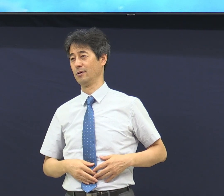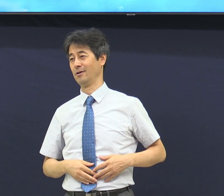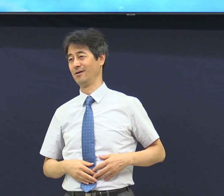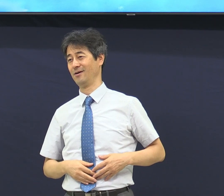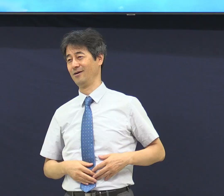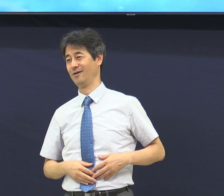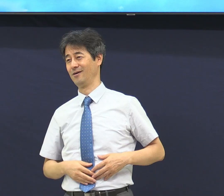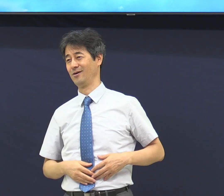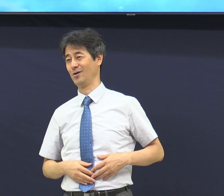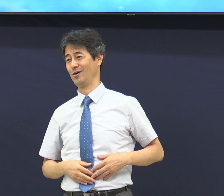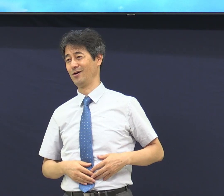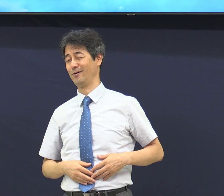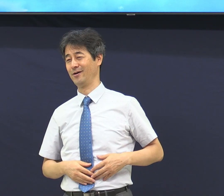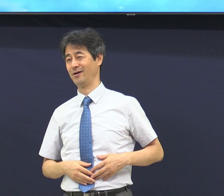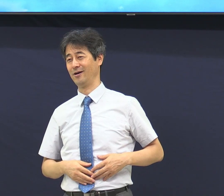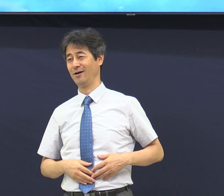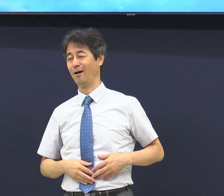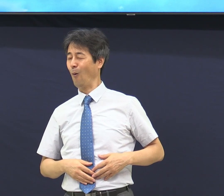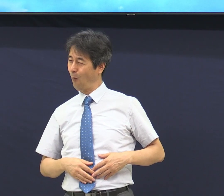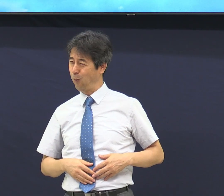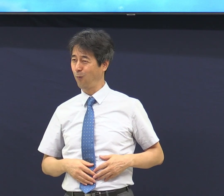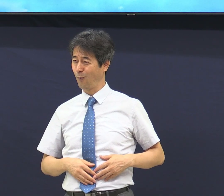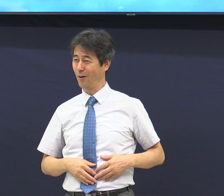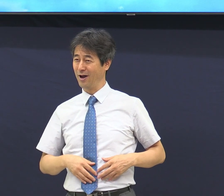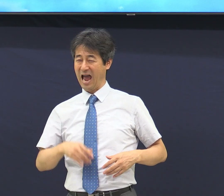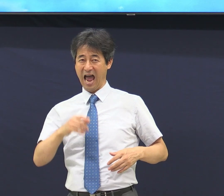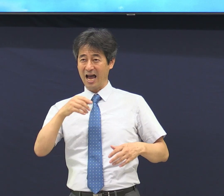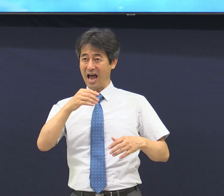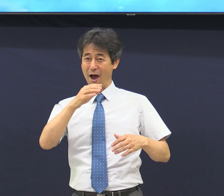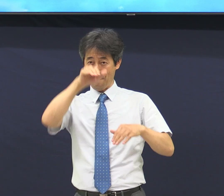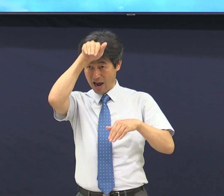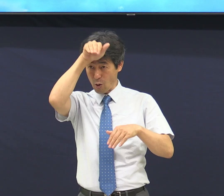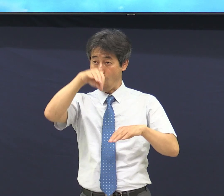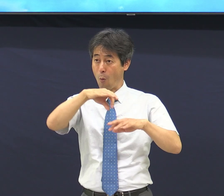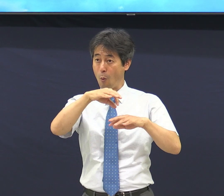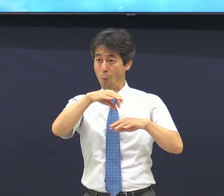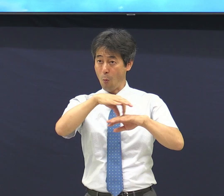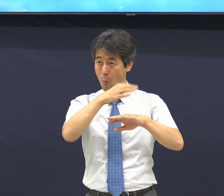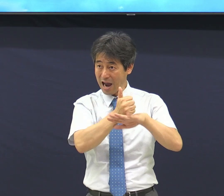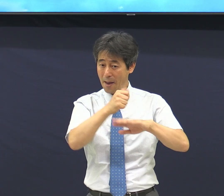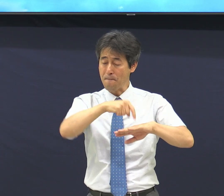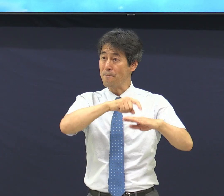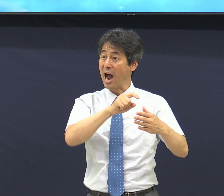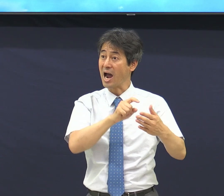하셨다라고 하는 것도 하나님의 섭리입니다. 바로가 하나님의